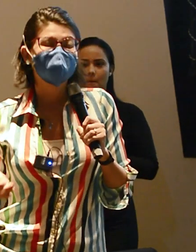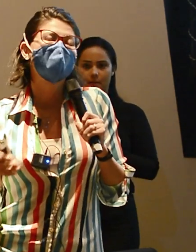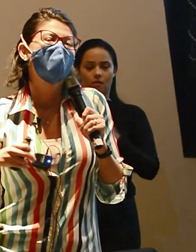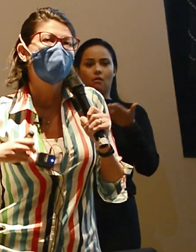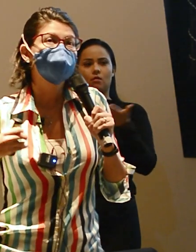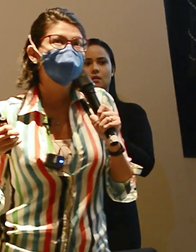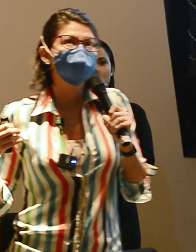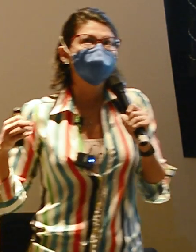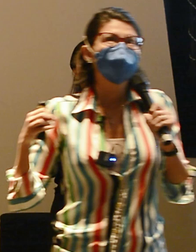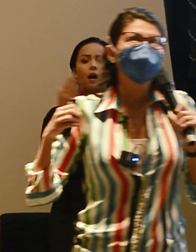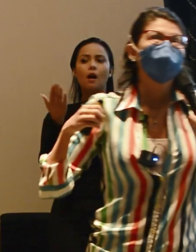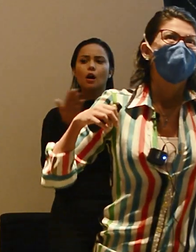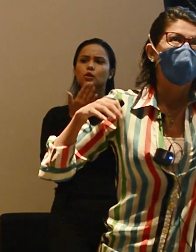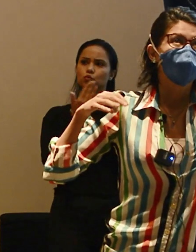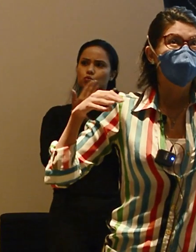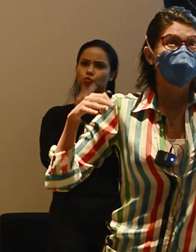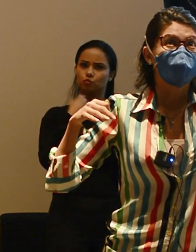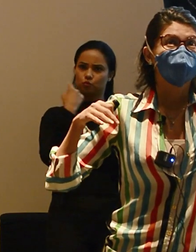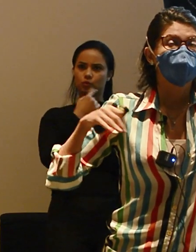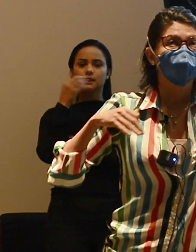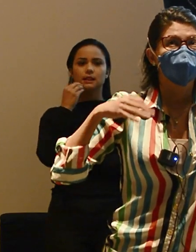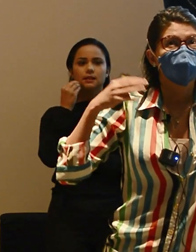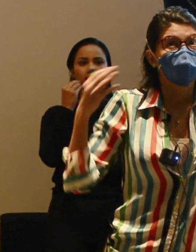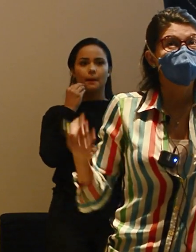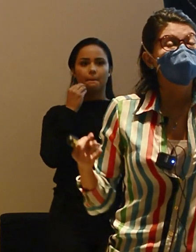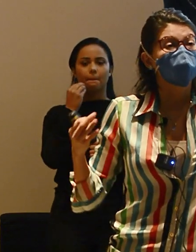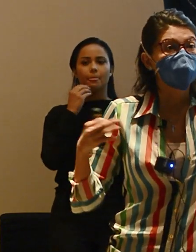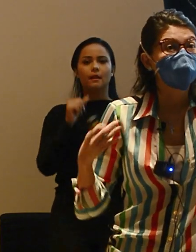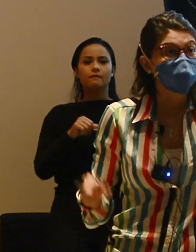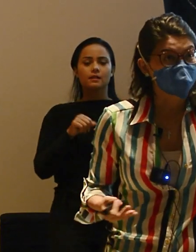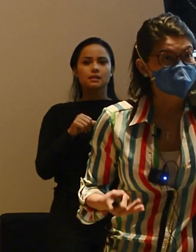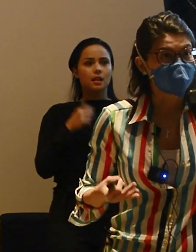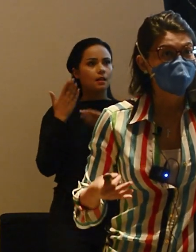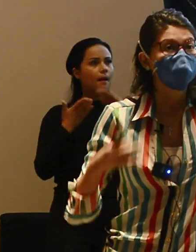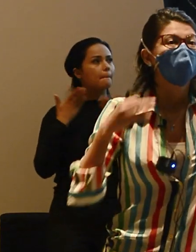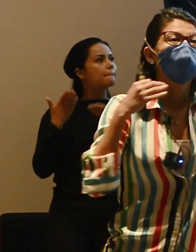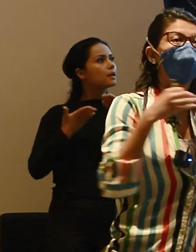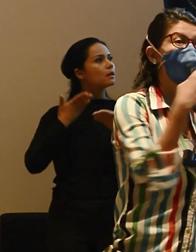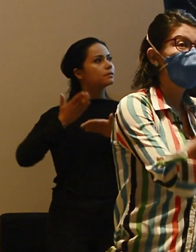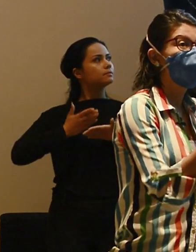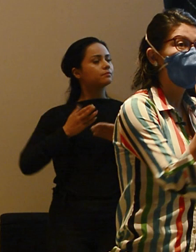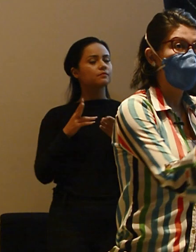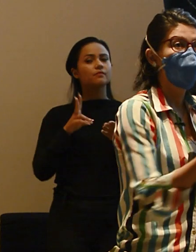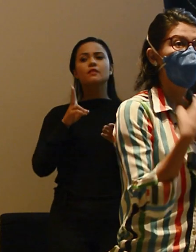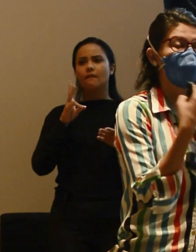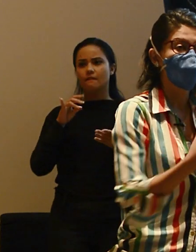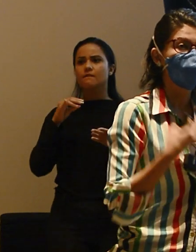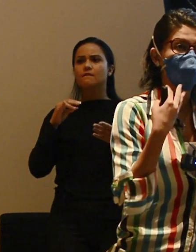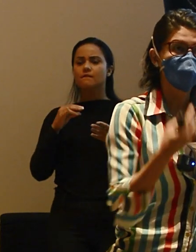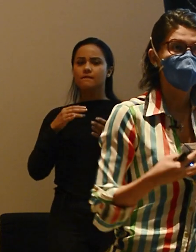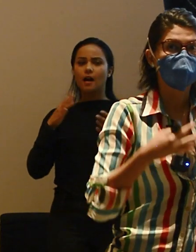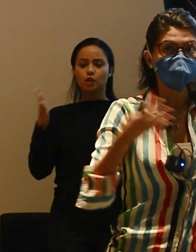acontece, ajuda a gente a tentar fazer terapias, né, que vão estimular